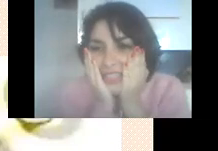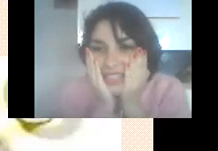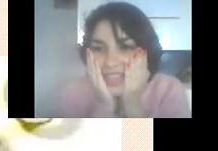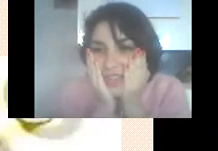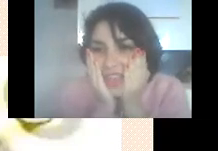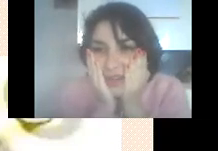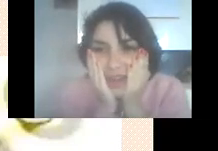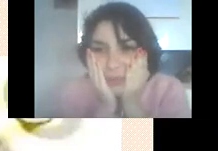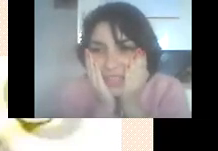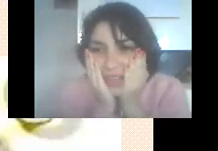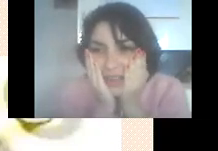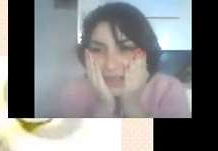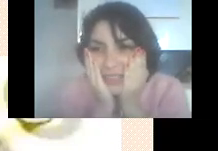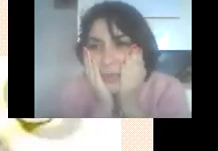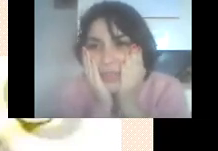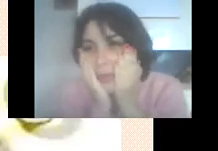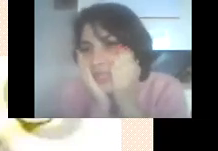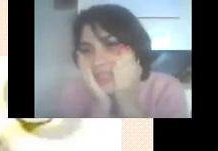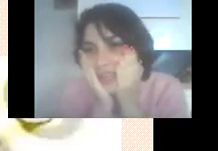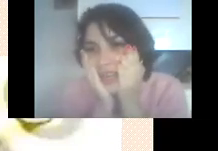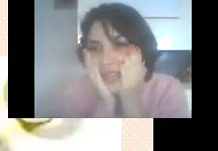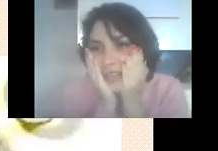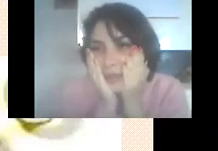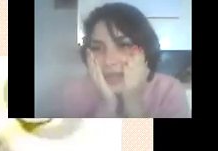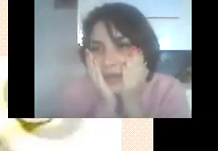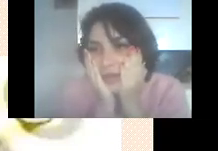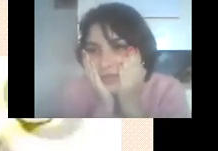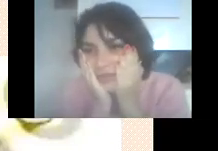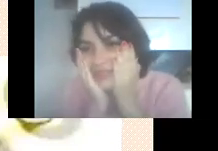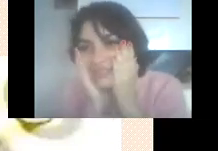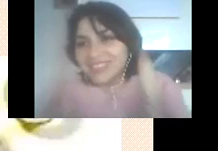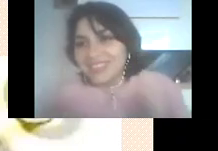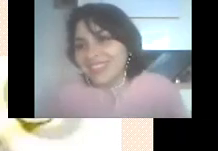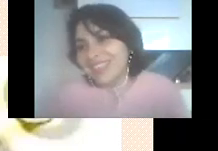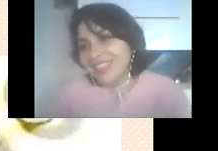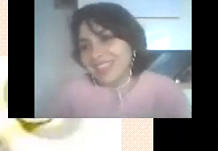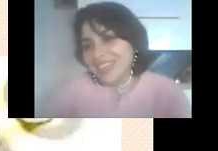¿Qué estás haciendo, Diego, con la cuchara? Ese metal parece que no era rígido, mírenlo.